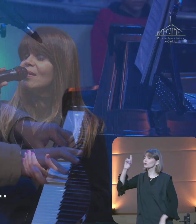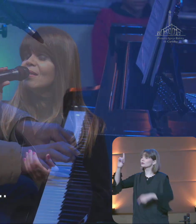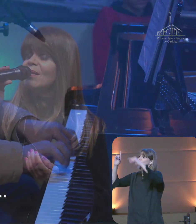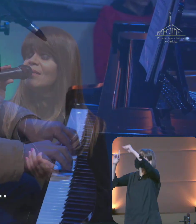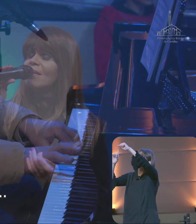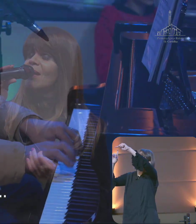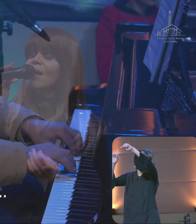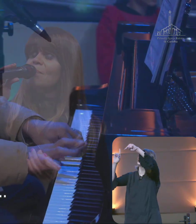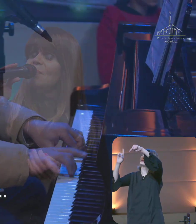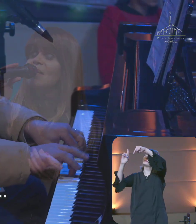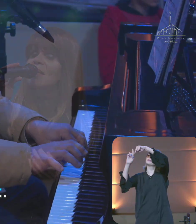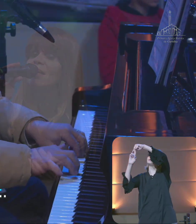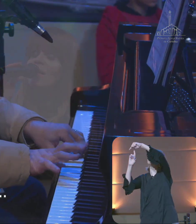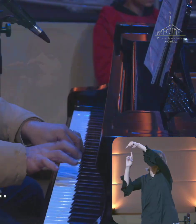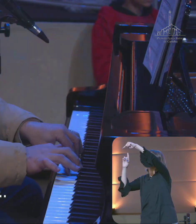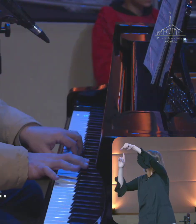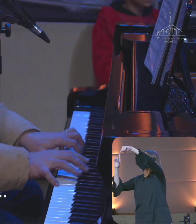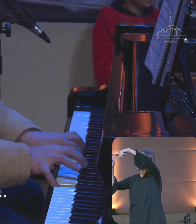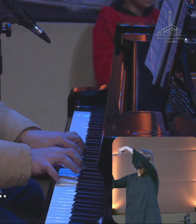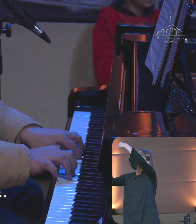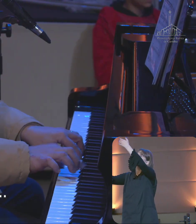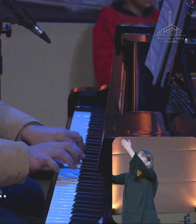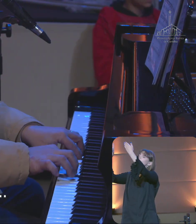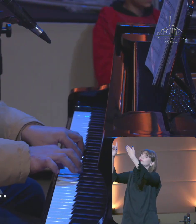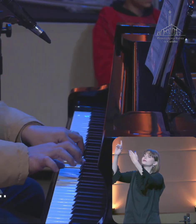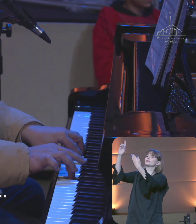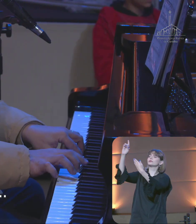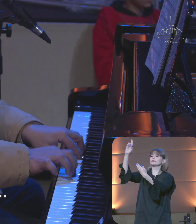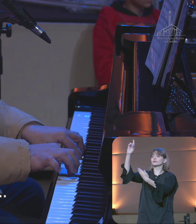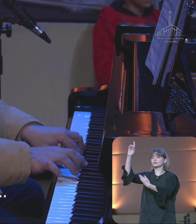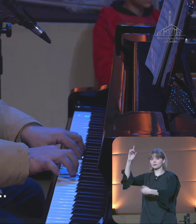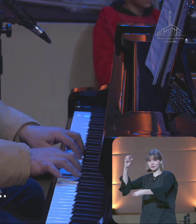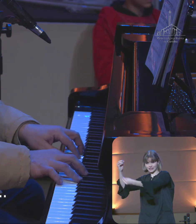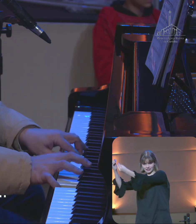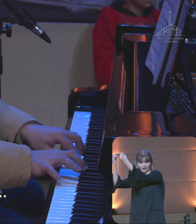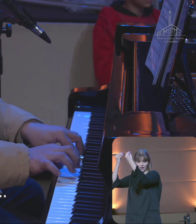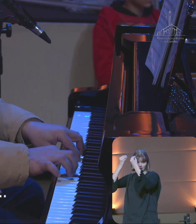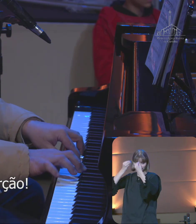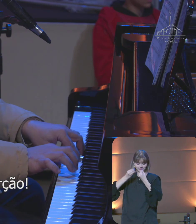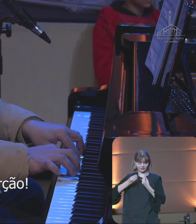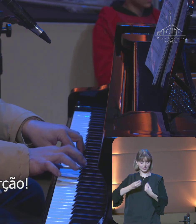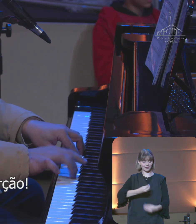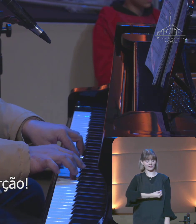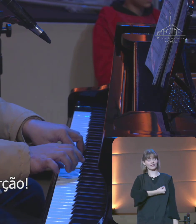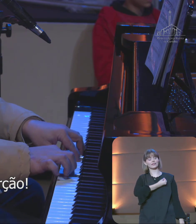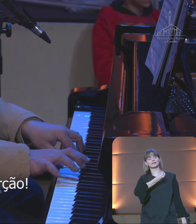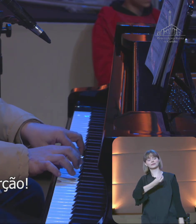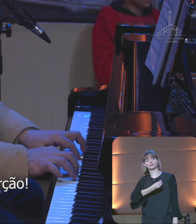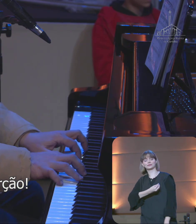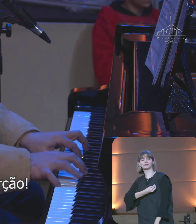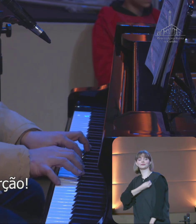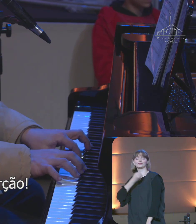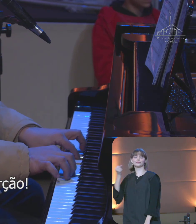Presença Santa me restaura, és minha herança.